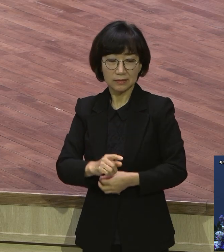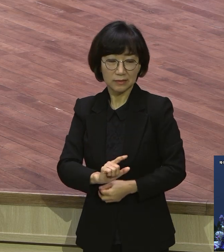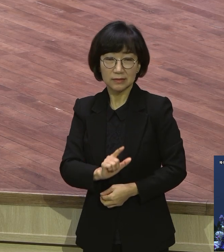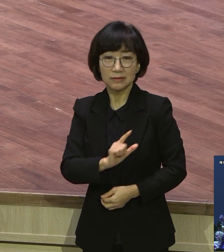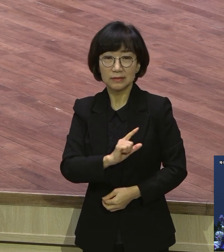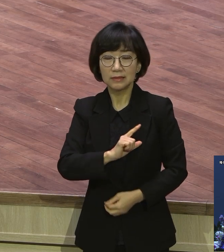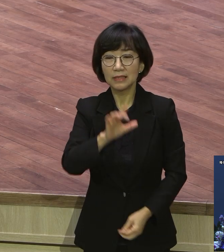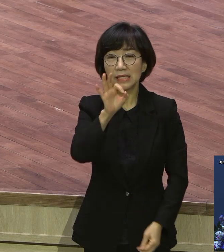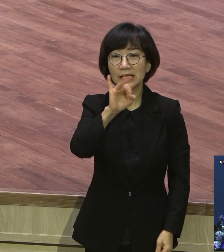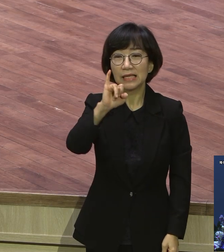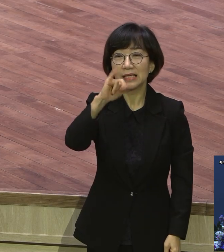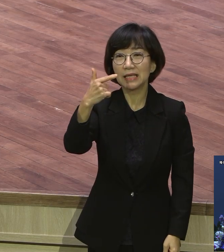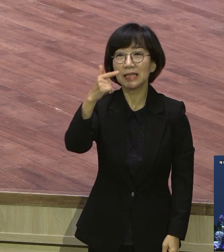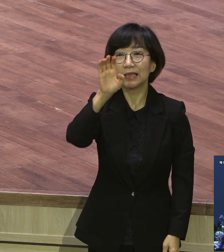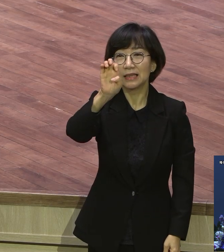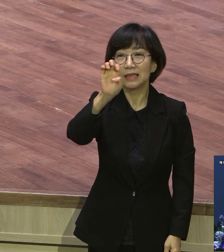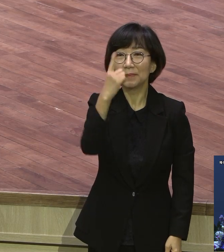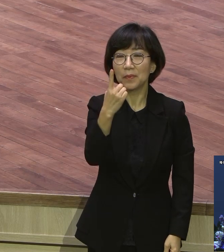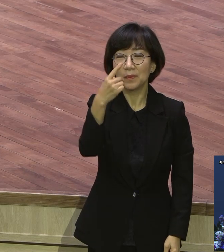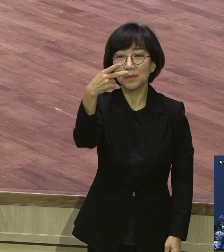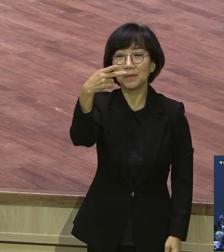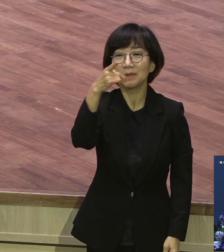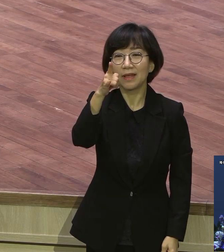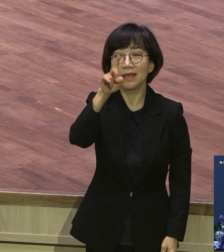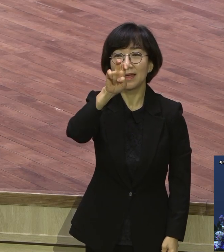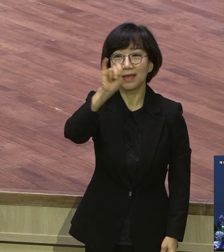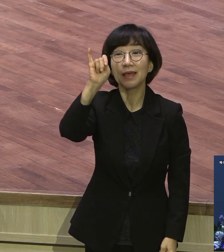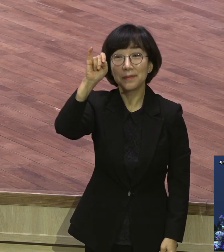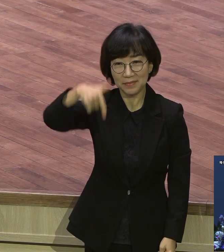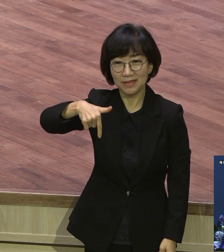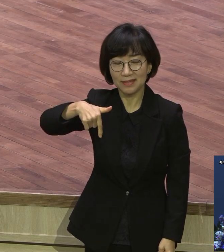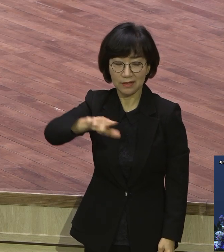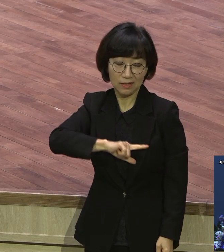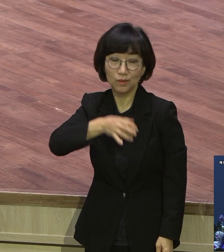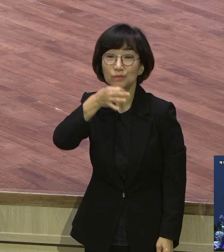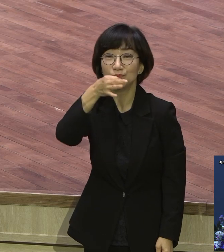인포데믹 현상이라고 합니다. 인포데믹 현상